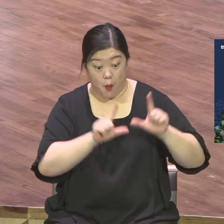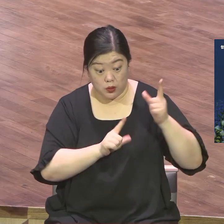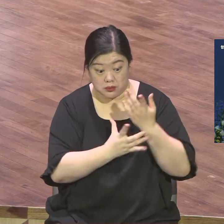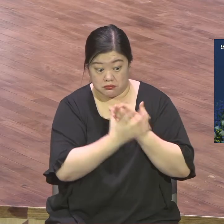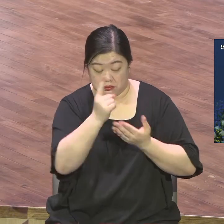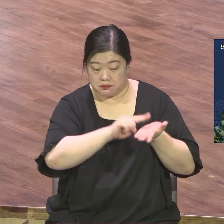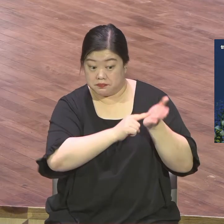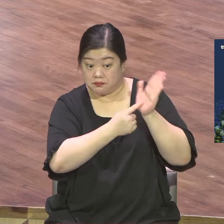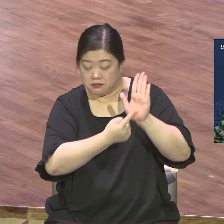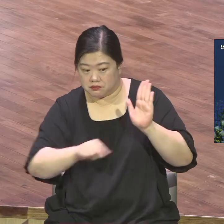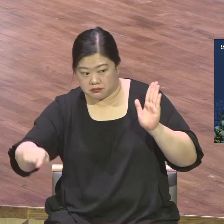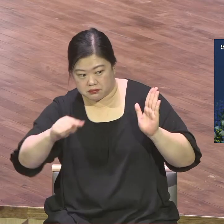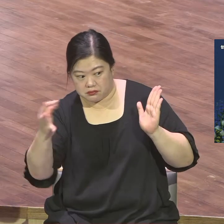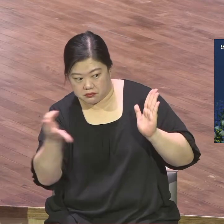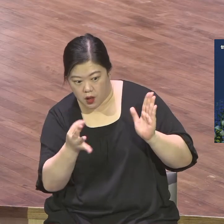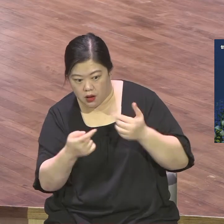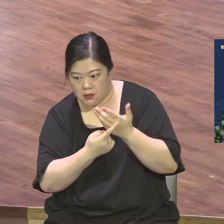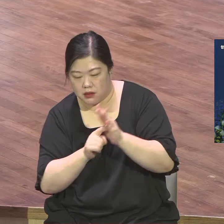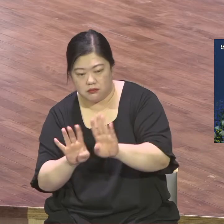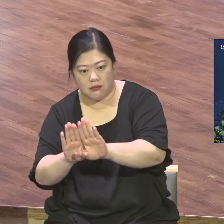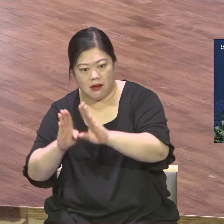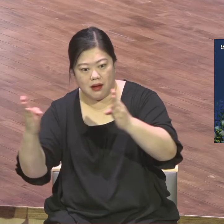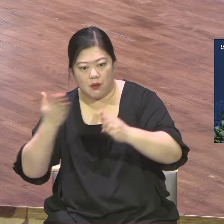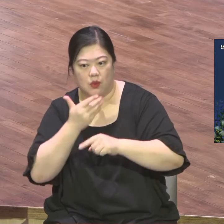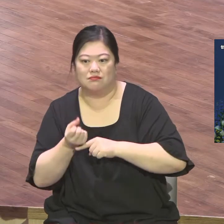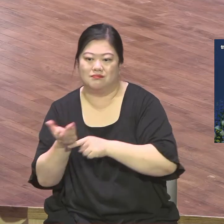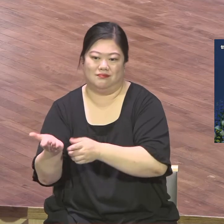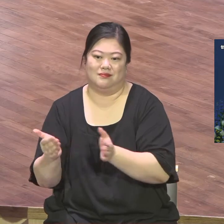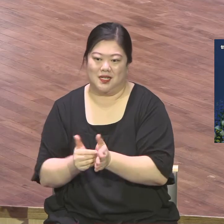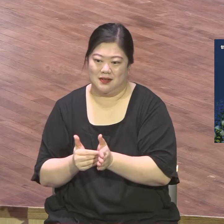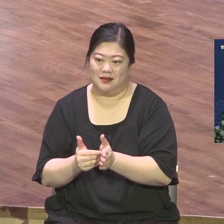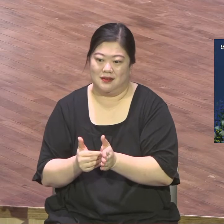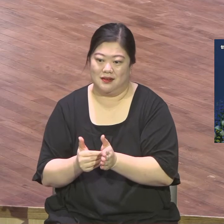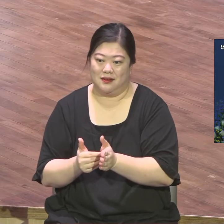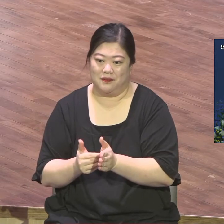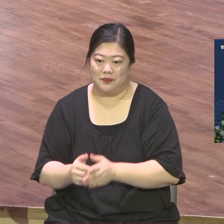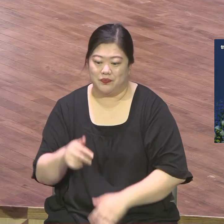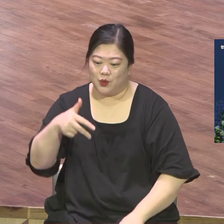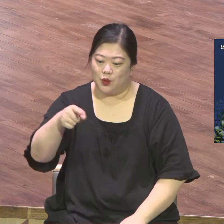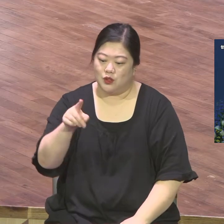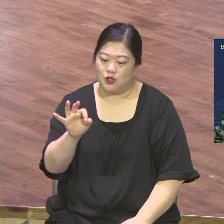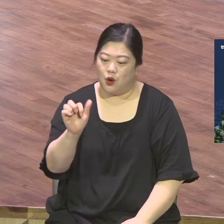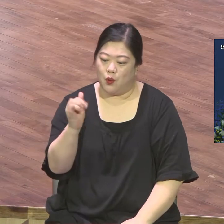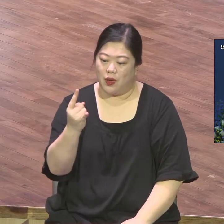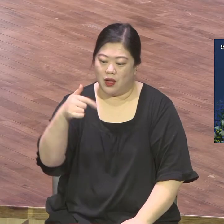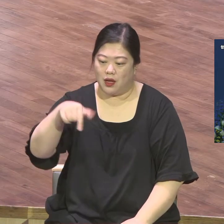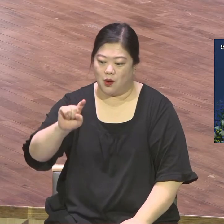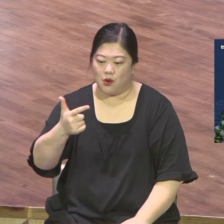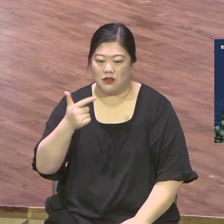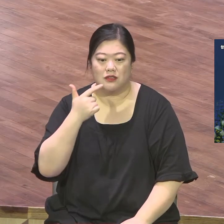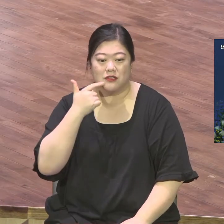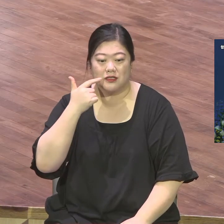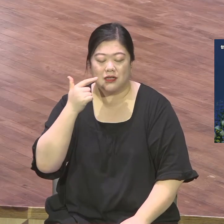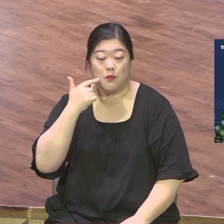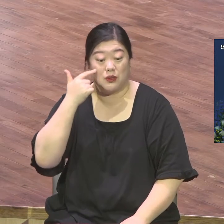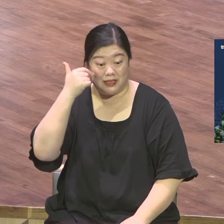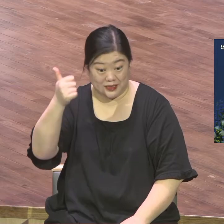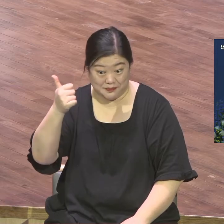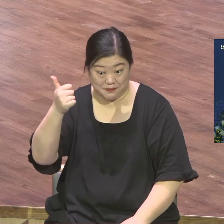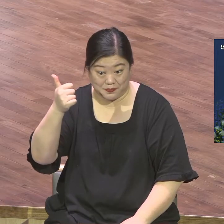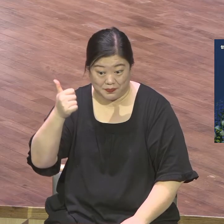되어서 성령 충만한 모습들이었습니다. 정영은 선교사님이 학교를